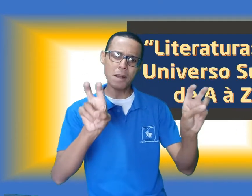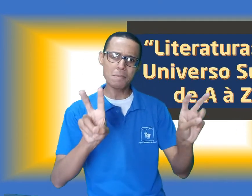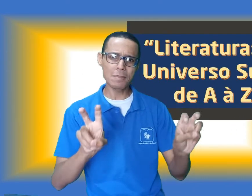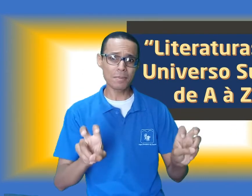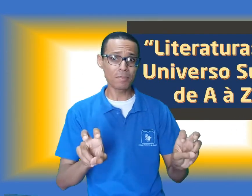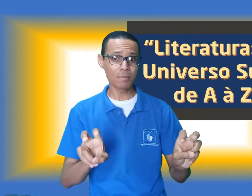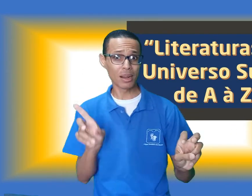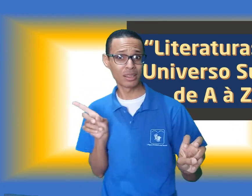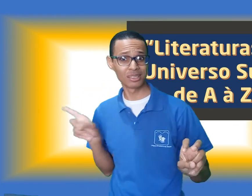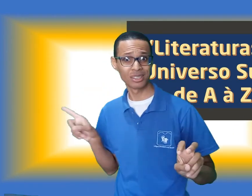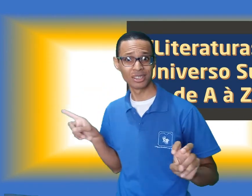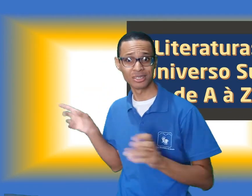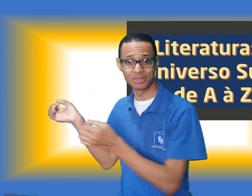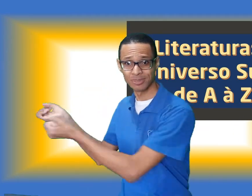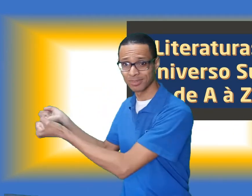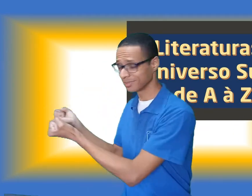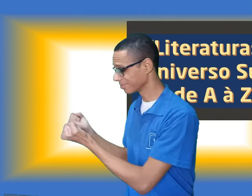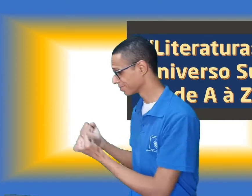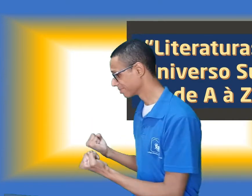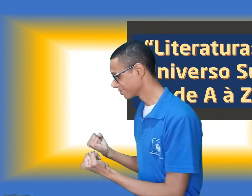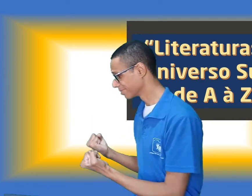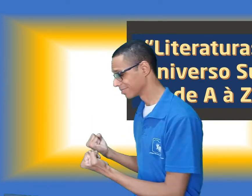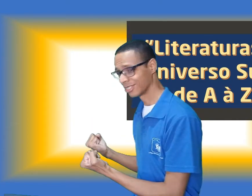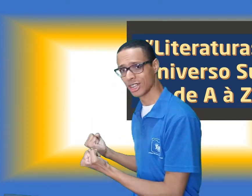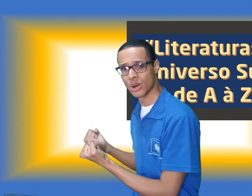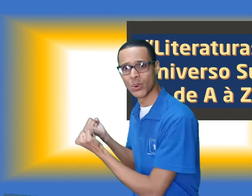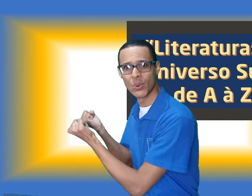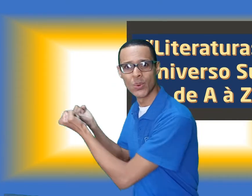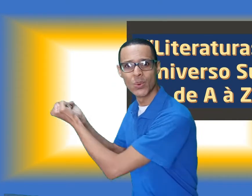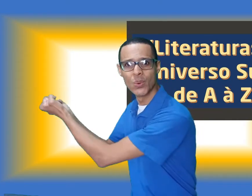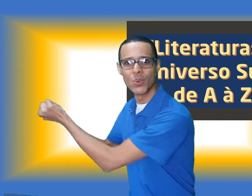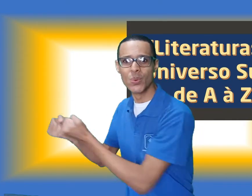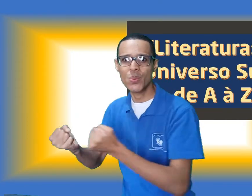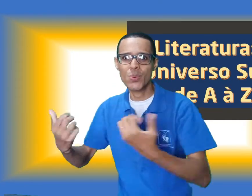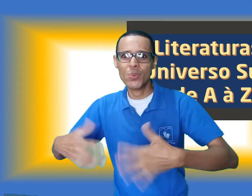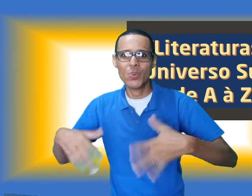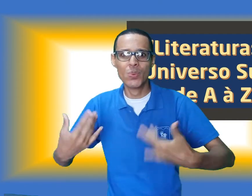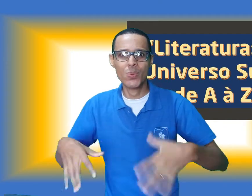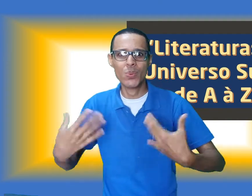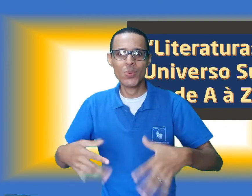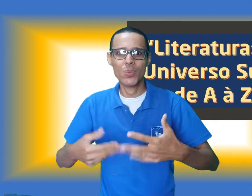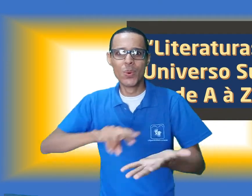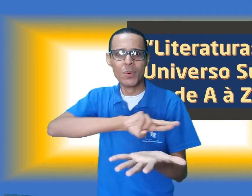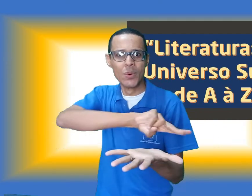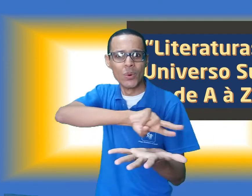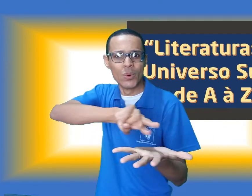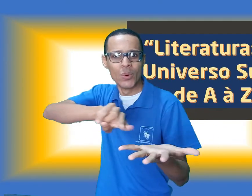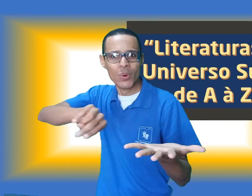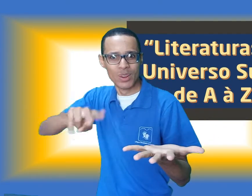títulos dessa jornada e o forno ainda continua produzindo